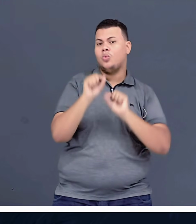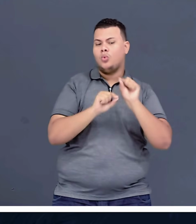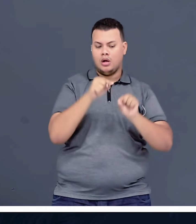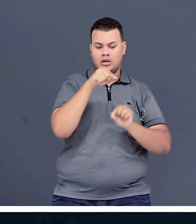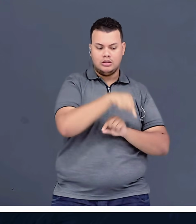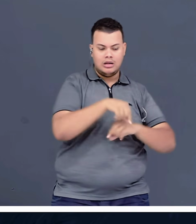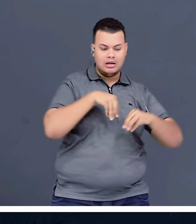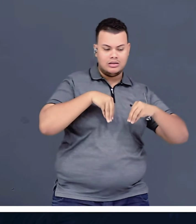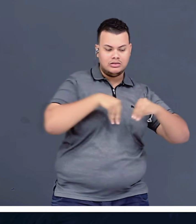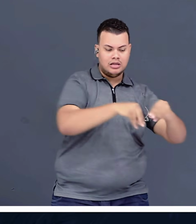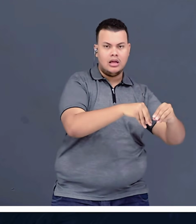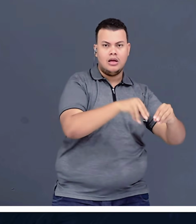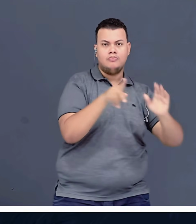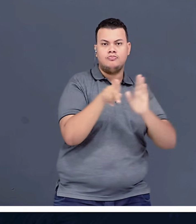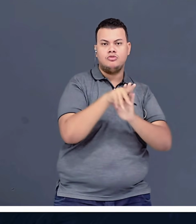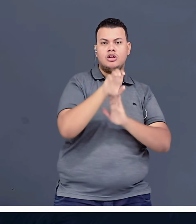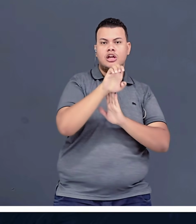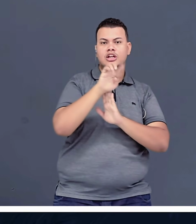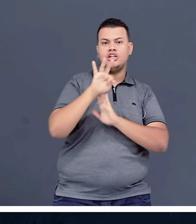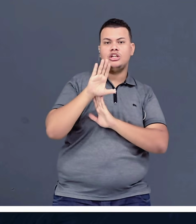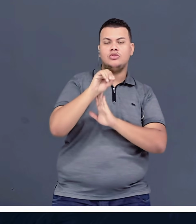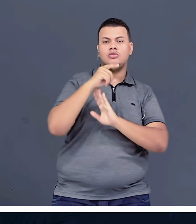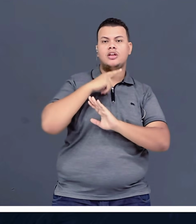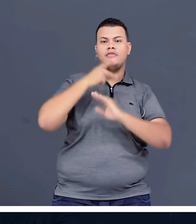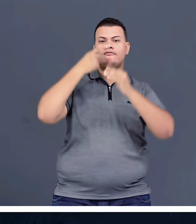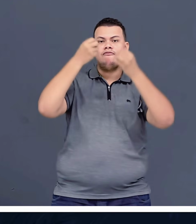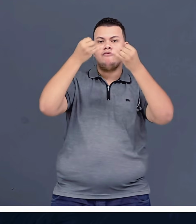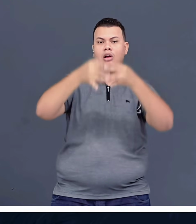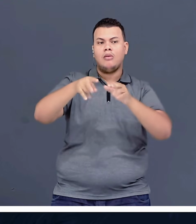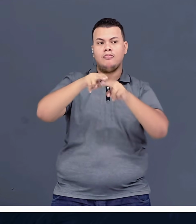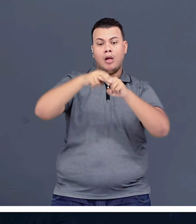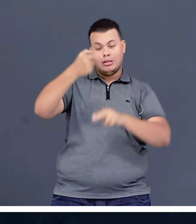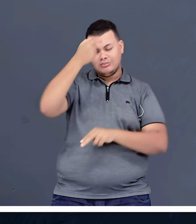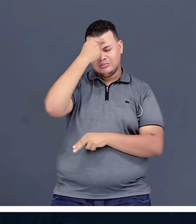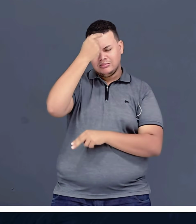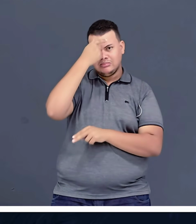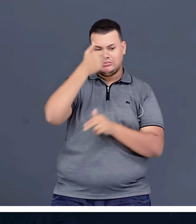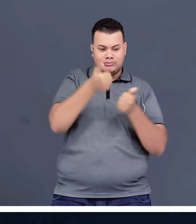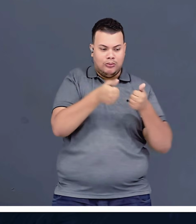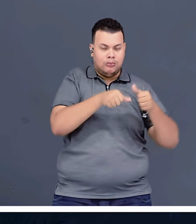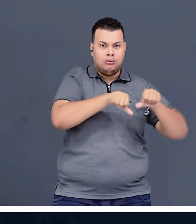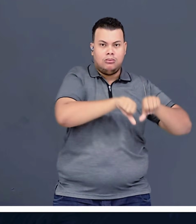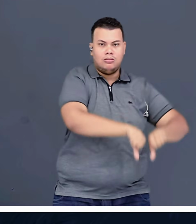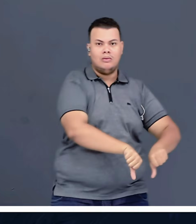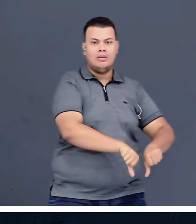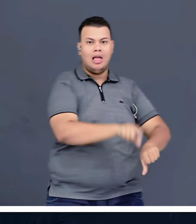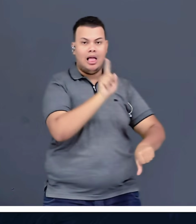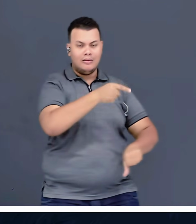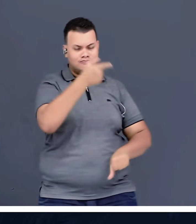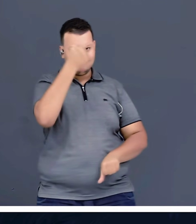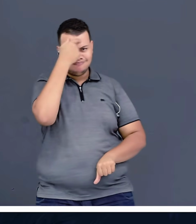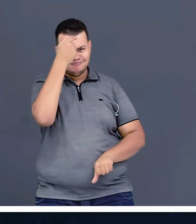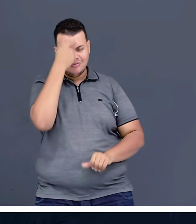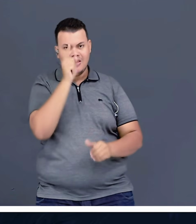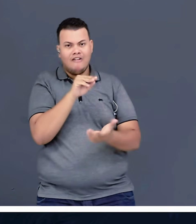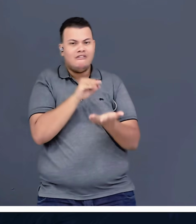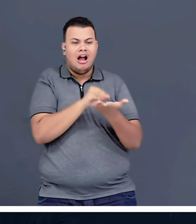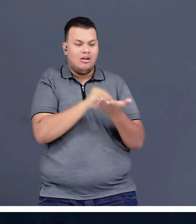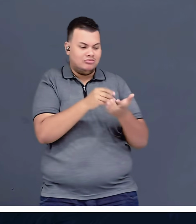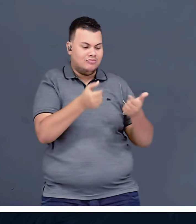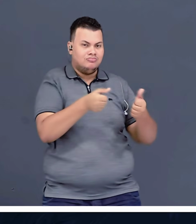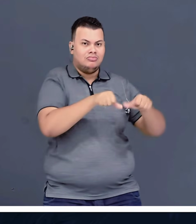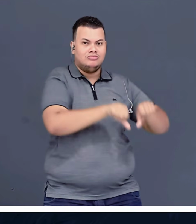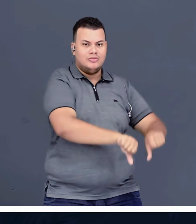do Egito revela sobre uma mentalidade escassa, uma mentalidade de